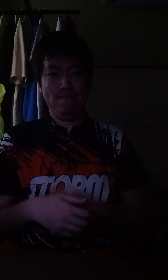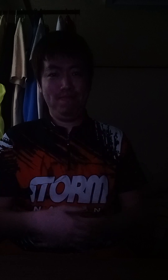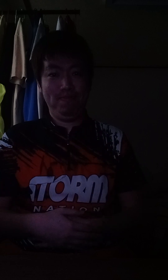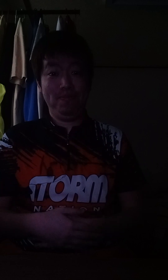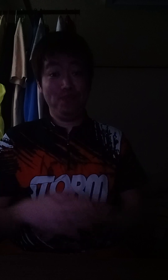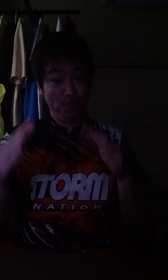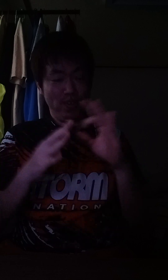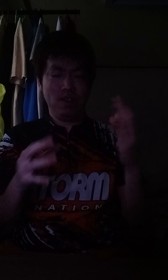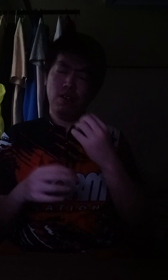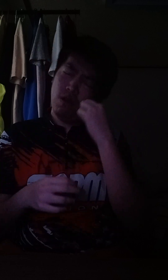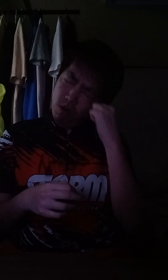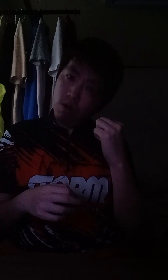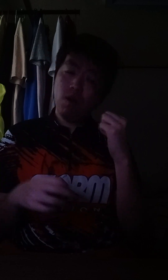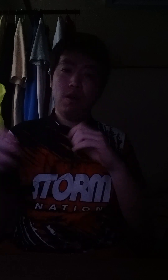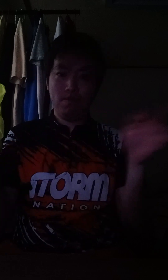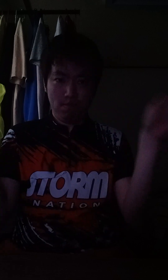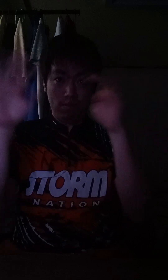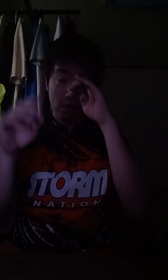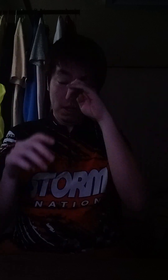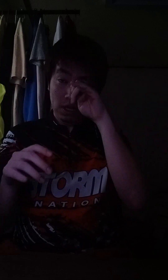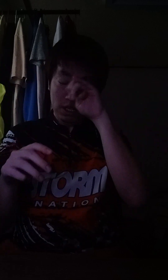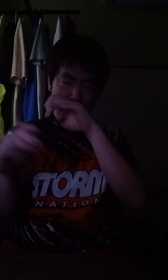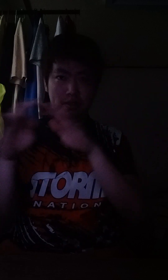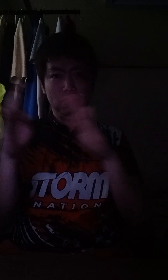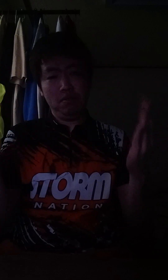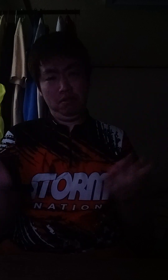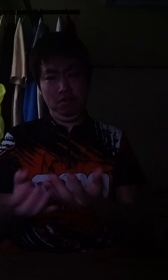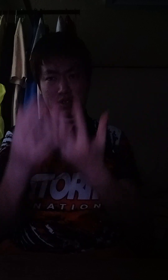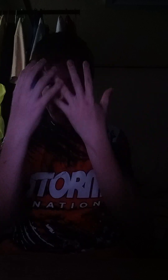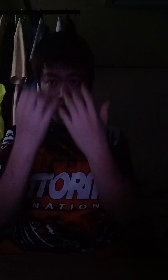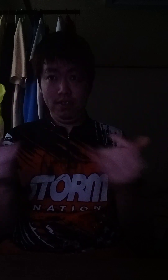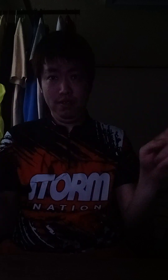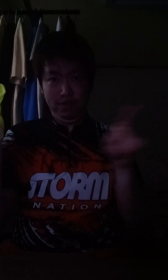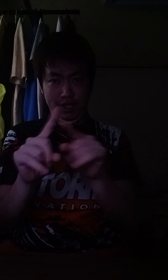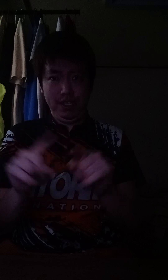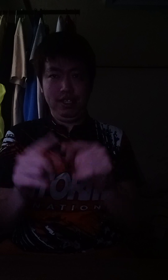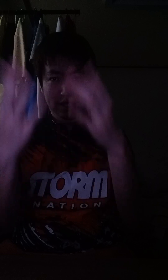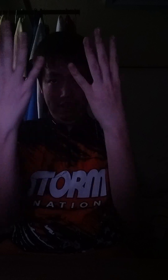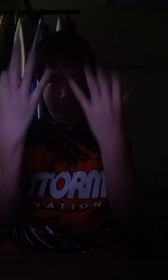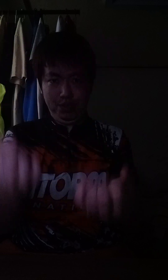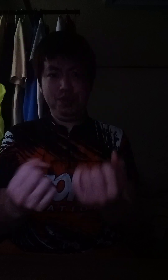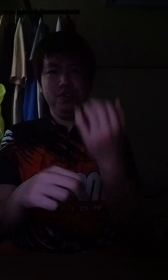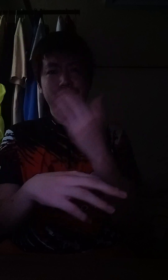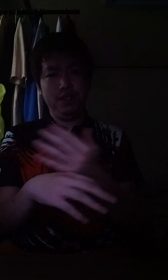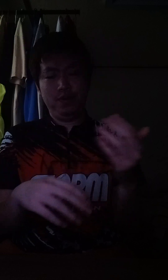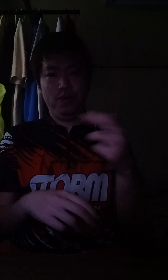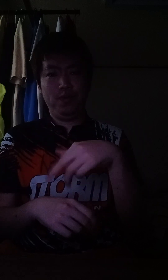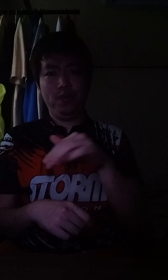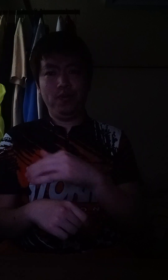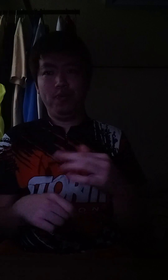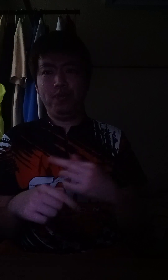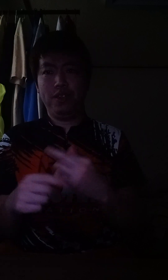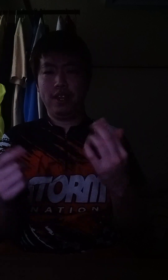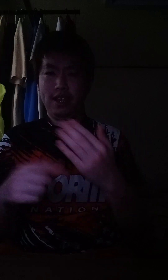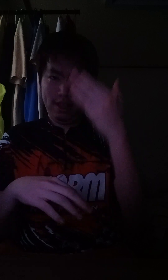항상 새벽에 출근해 밤늦게 퇴근하는 탓에 승현이와 함께하는 시간이 많지 않은 아빠는 늘 미안한